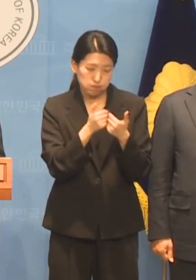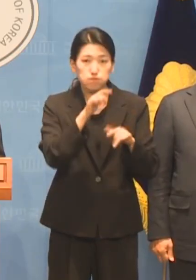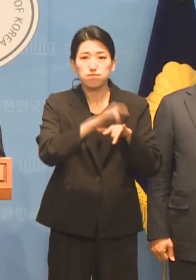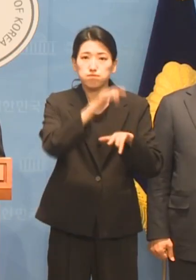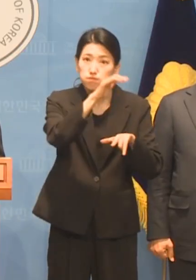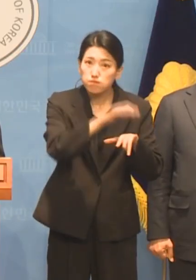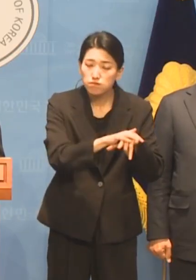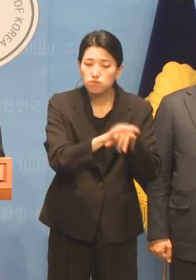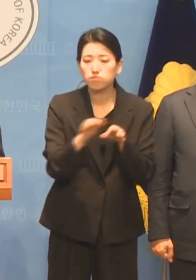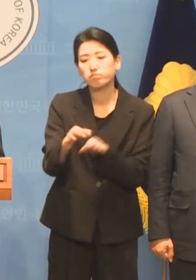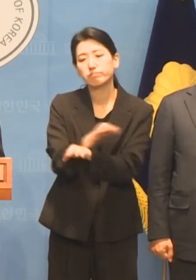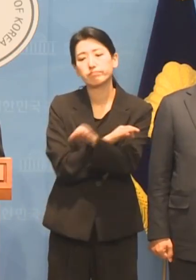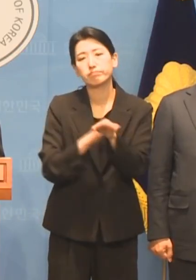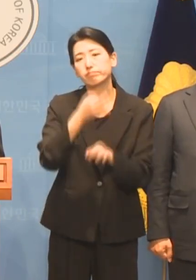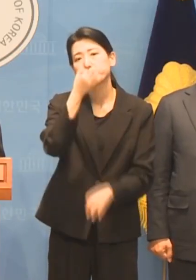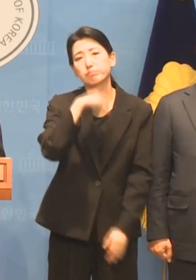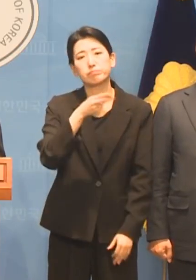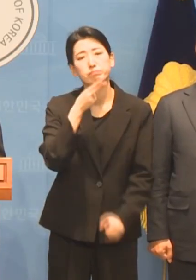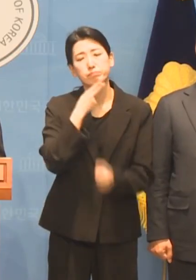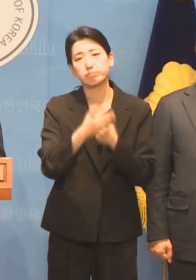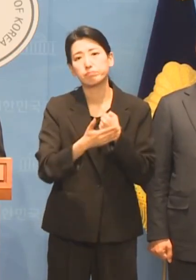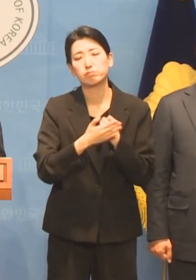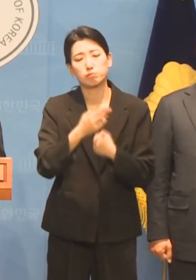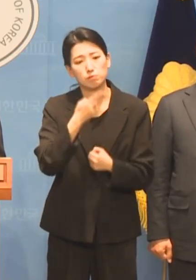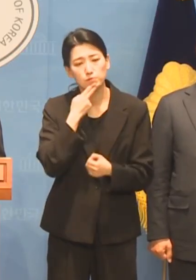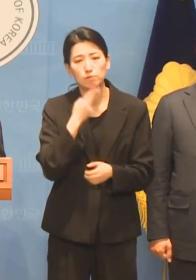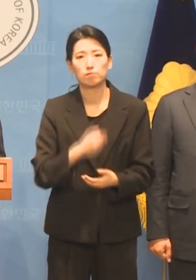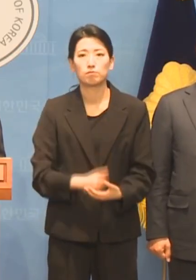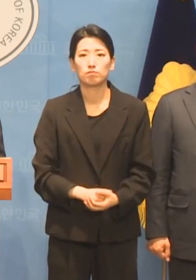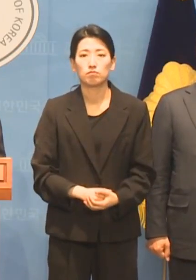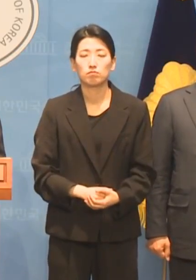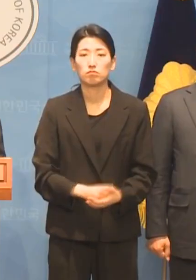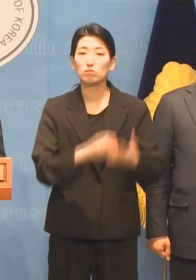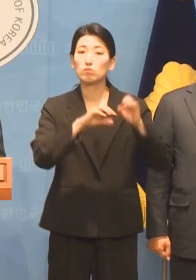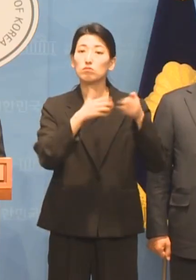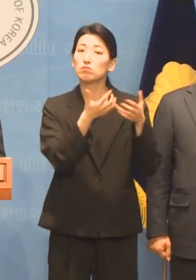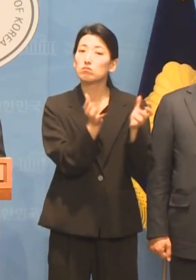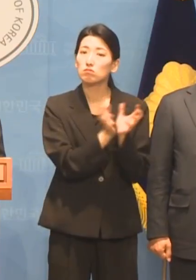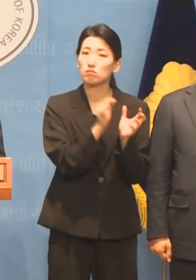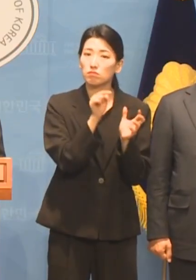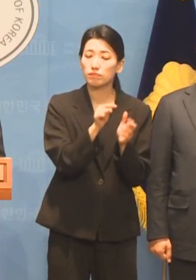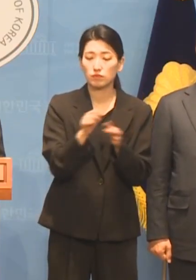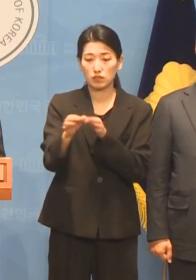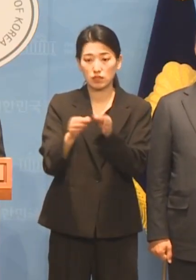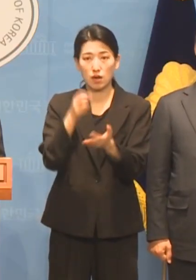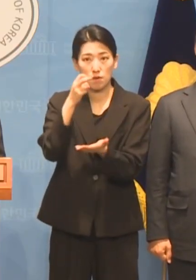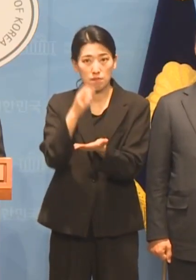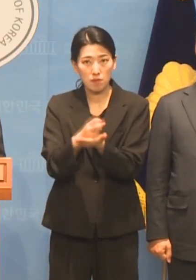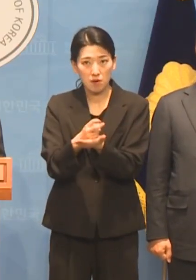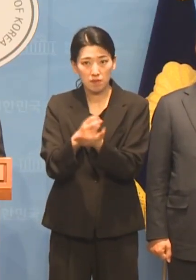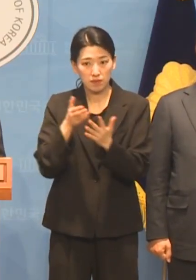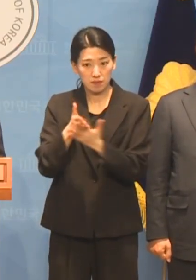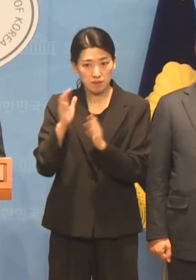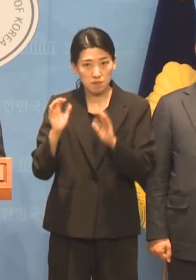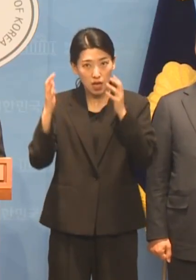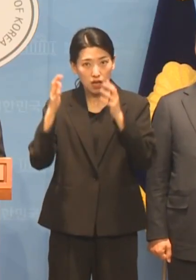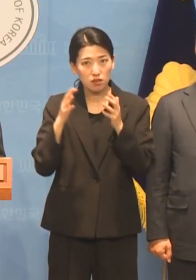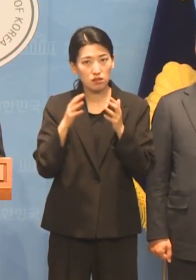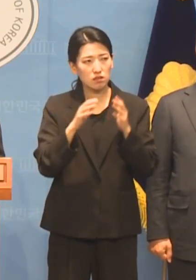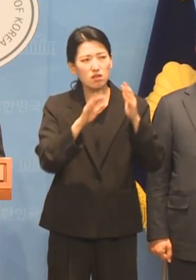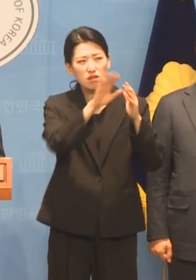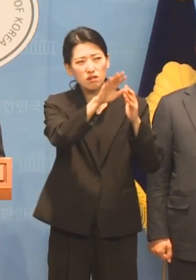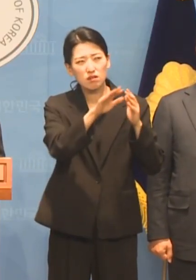전혀 도움이 되지 않습니다. 우선 국민의힘이 상법 개정안에 대해 거부권을 이야기할 자격이